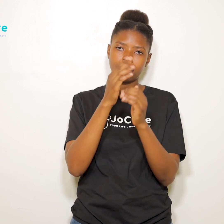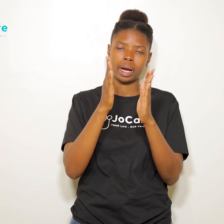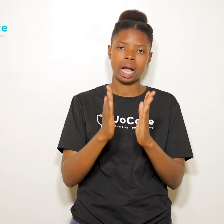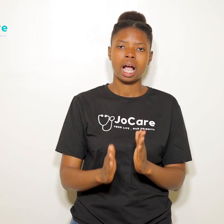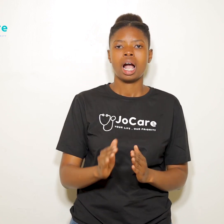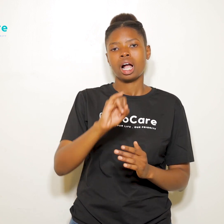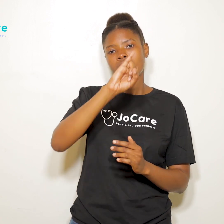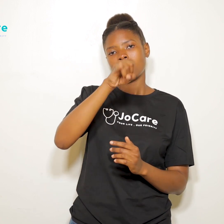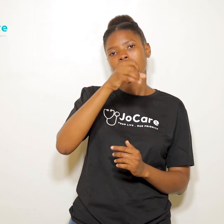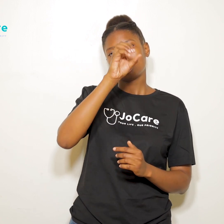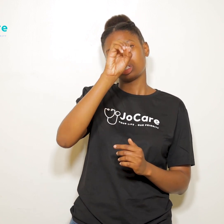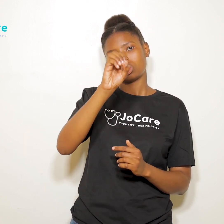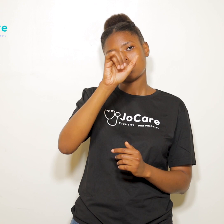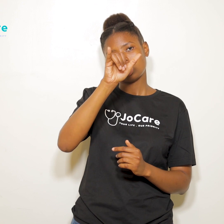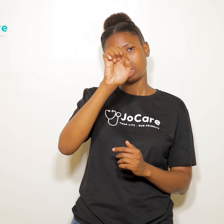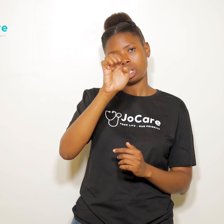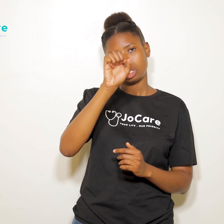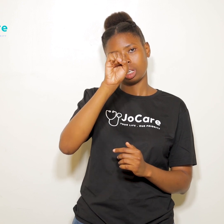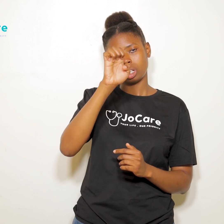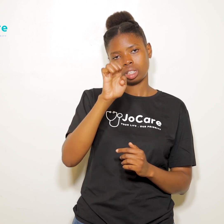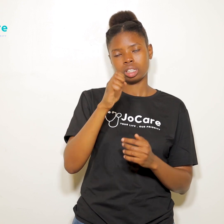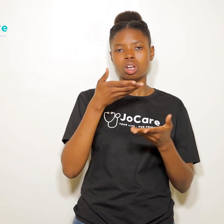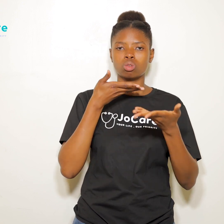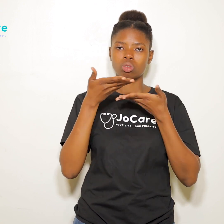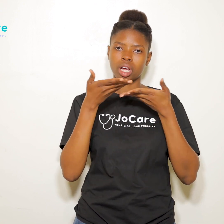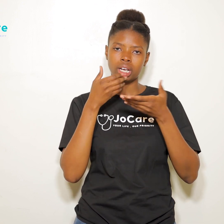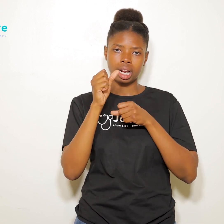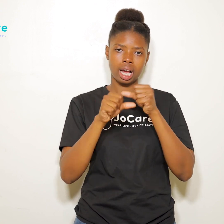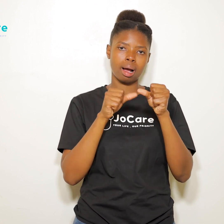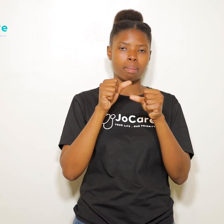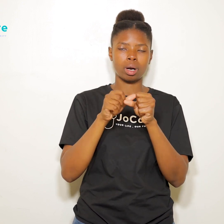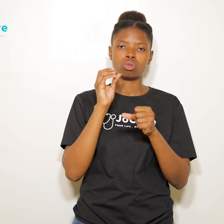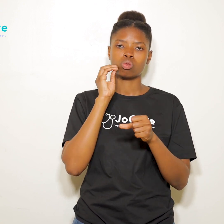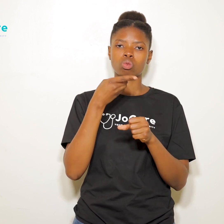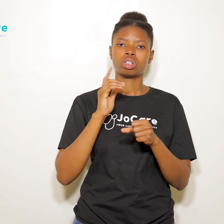uri kutuganirira ku bijyanye n'ukwezi k'umugore.